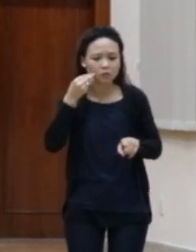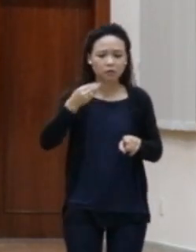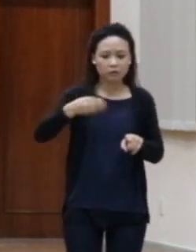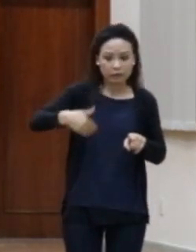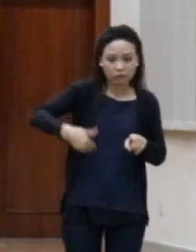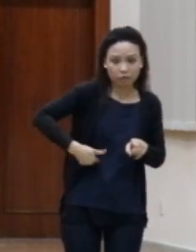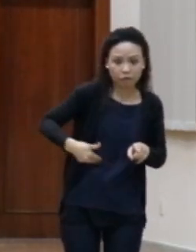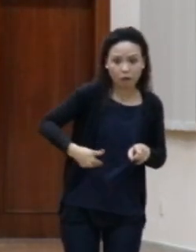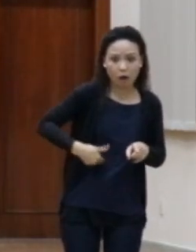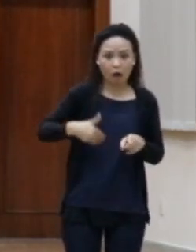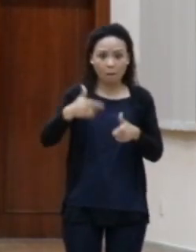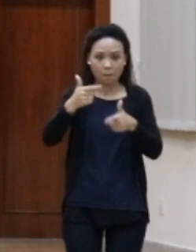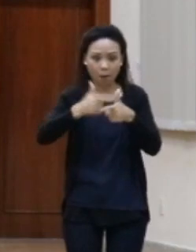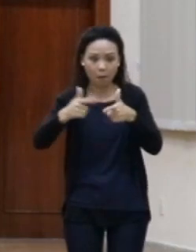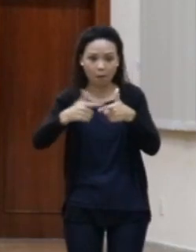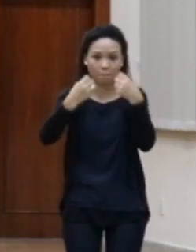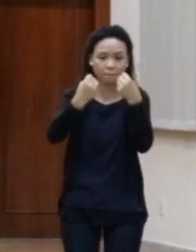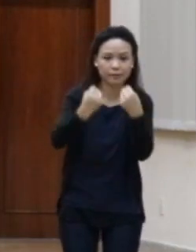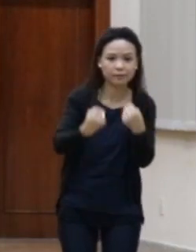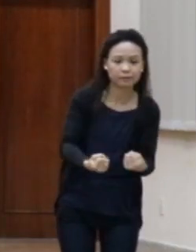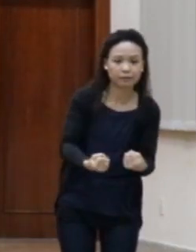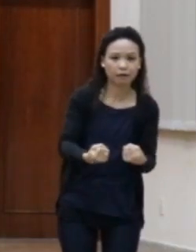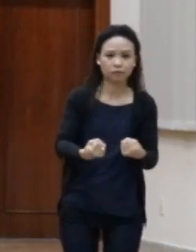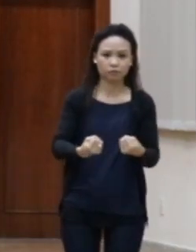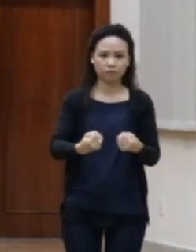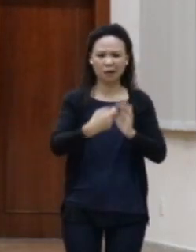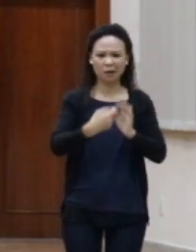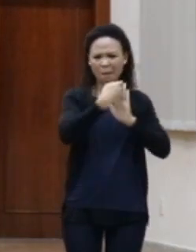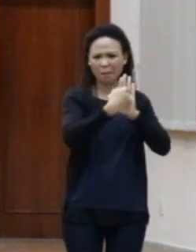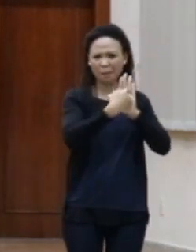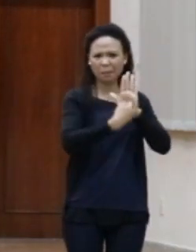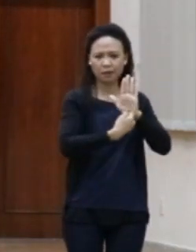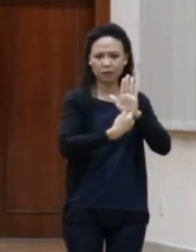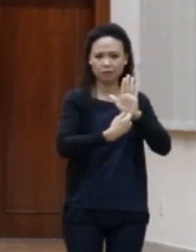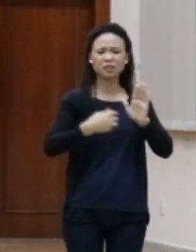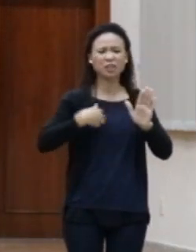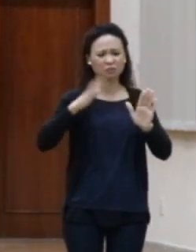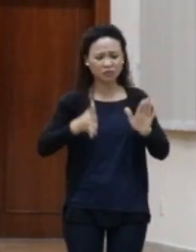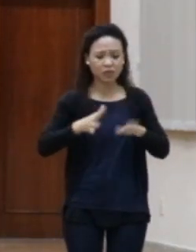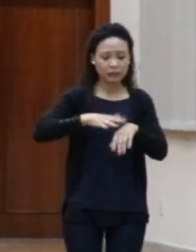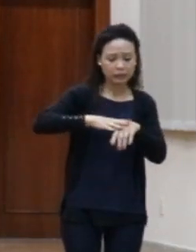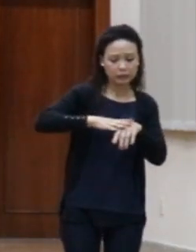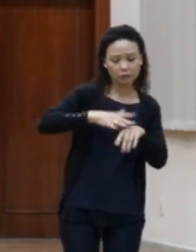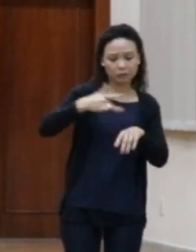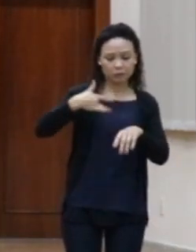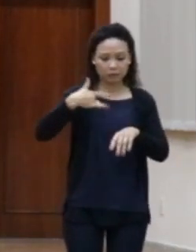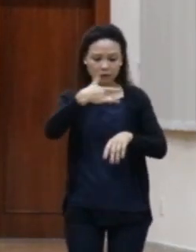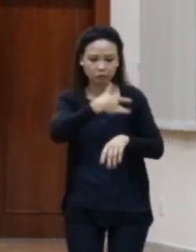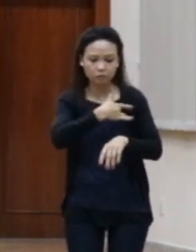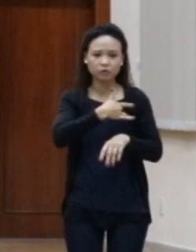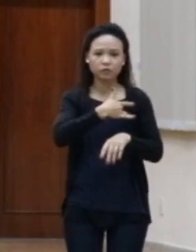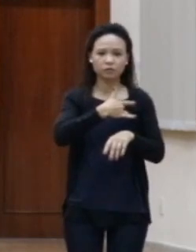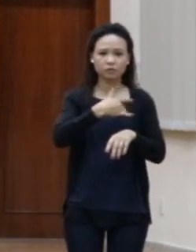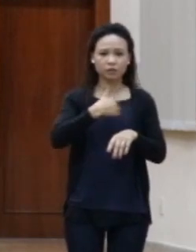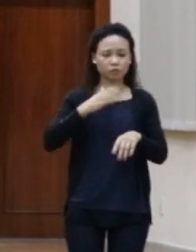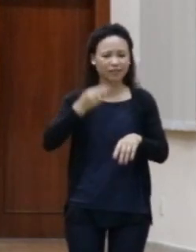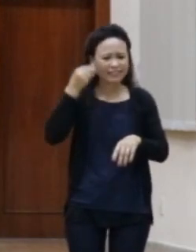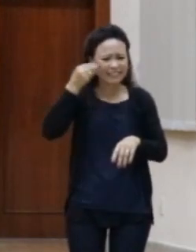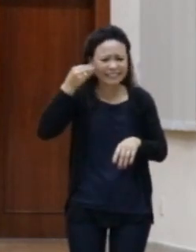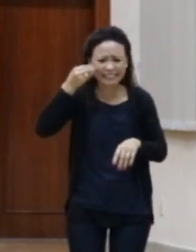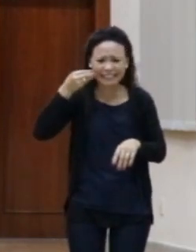necessidade, poderíamos acrescentar, sendo sadio, sendo doente, tudo posso naquele que